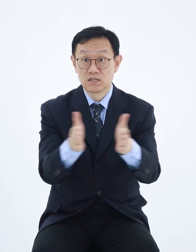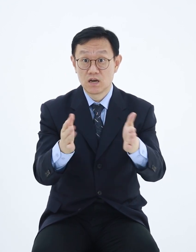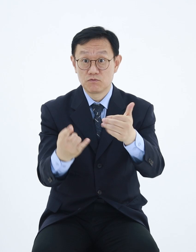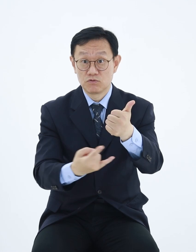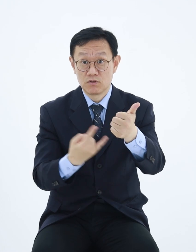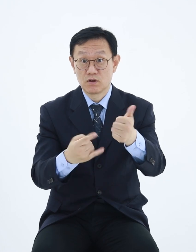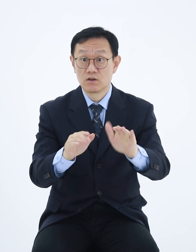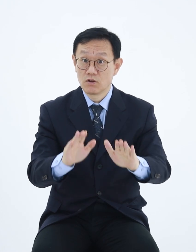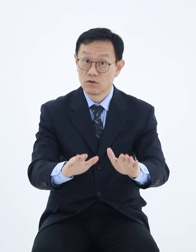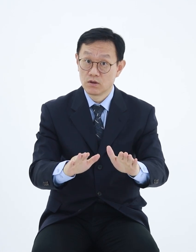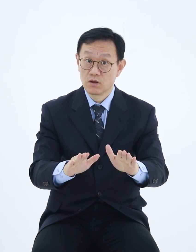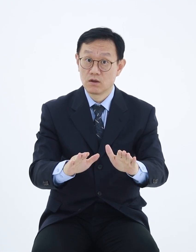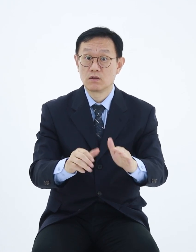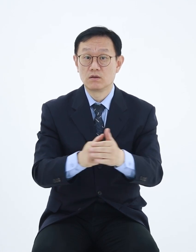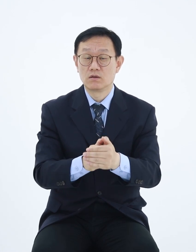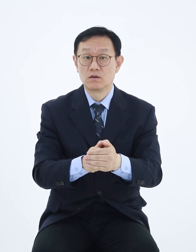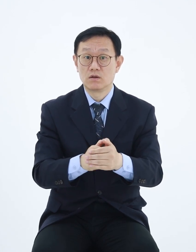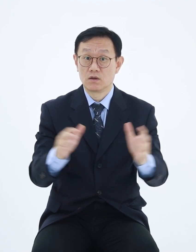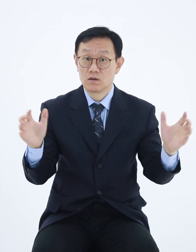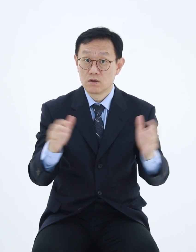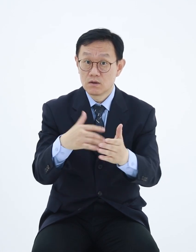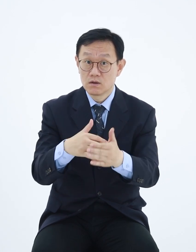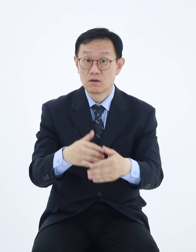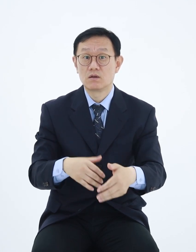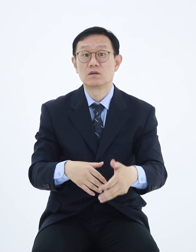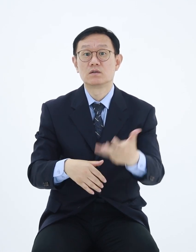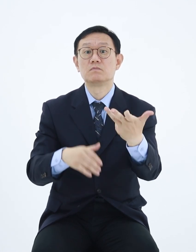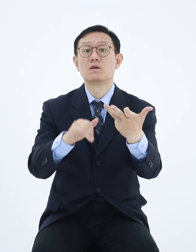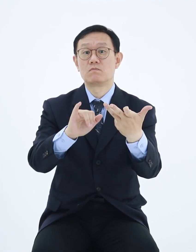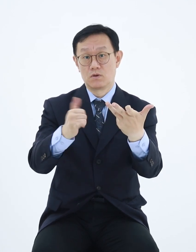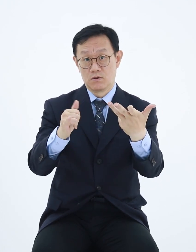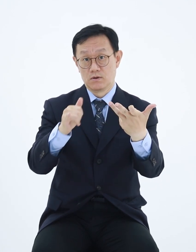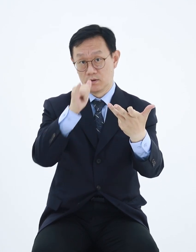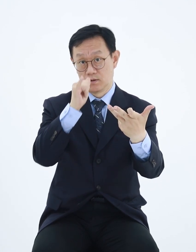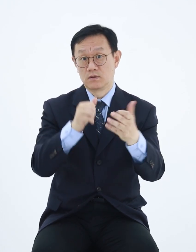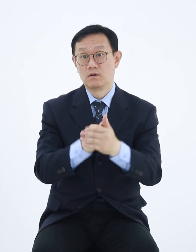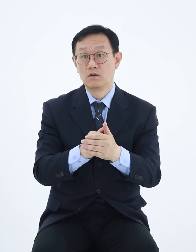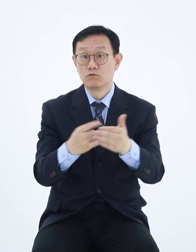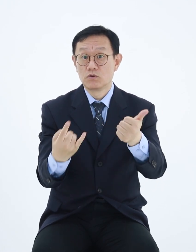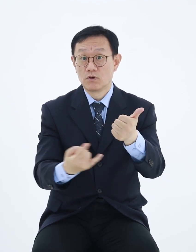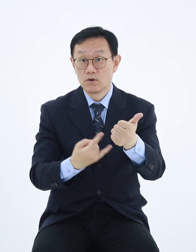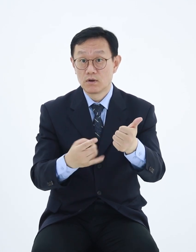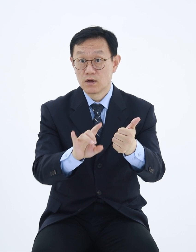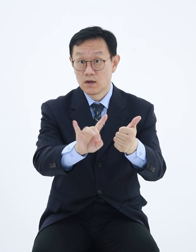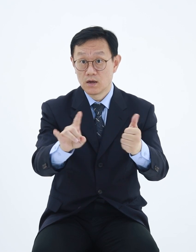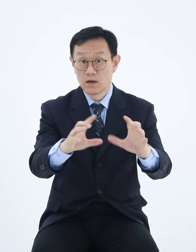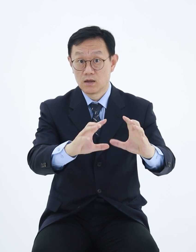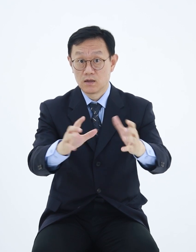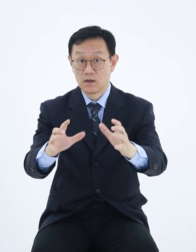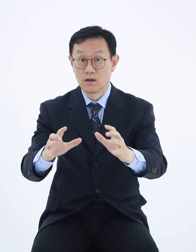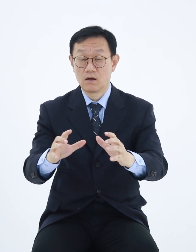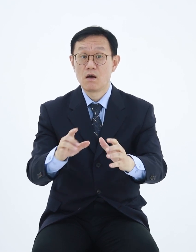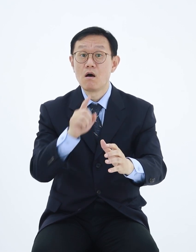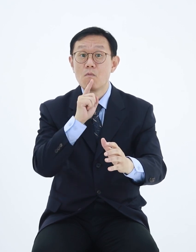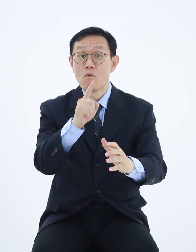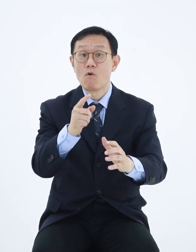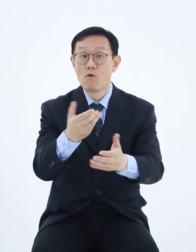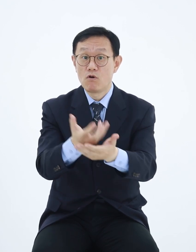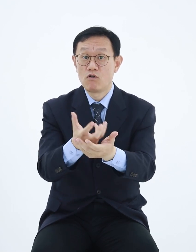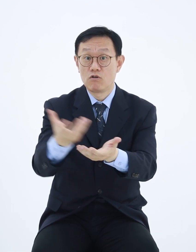현재 최대 인원인 총 18명으로 구성되어 있습니다. 위원회는 당사국별 국가 보고서를 심사하고 협약을 이행할